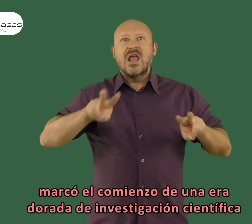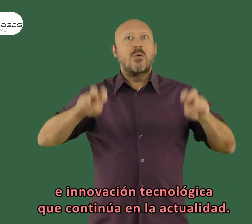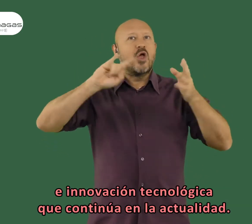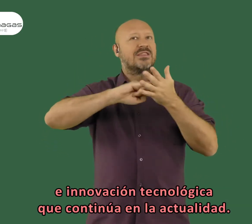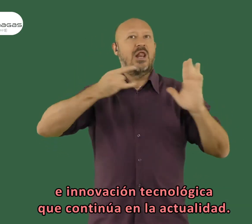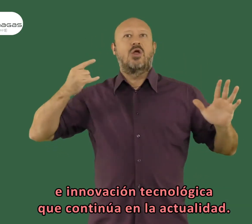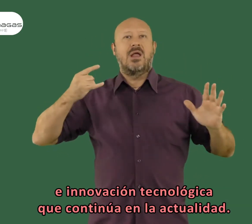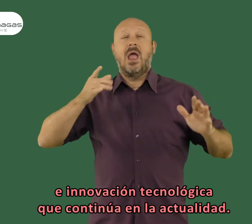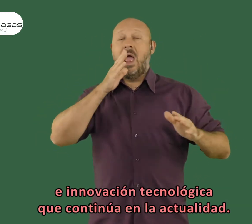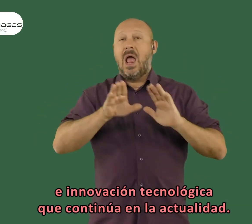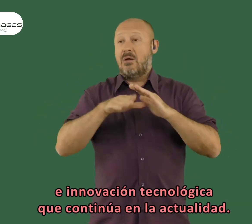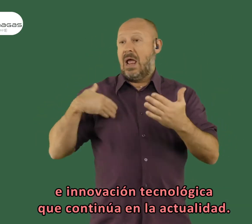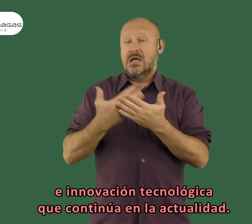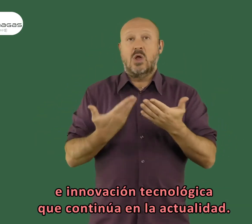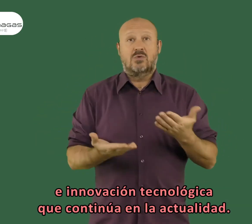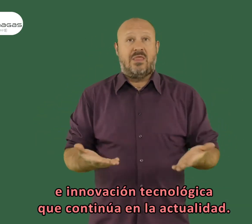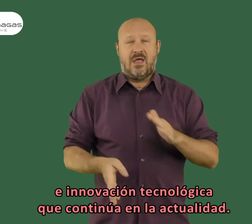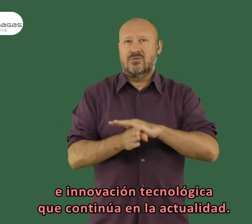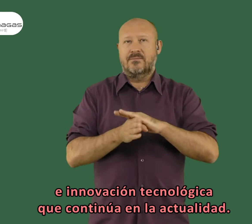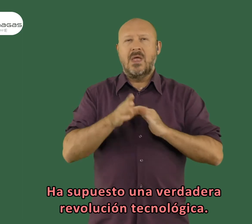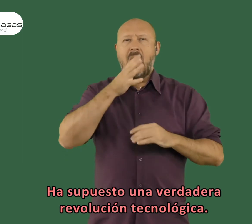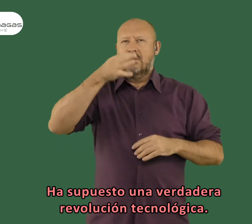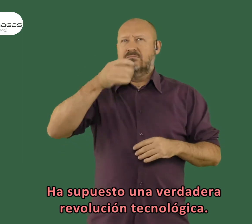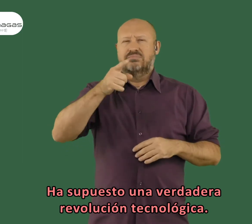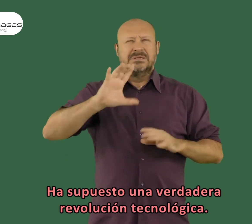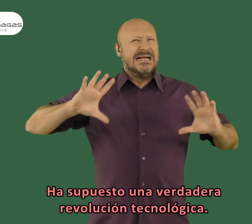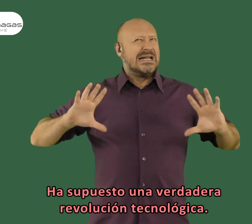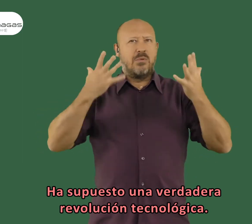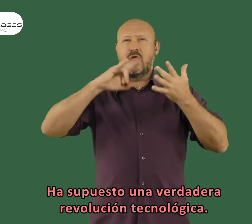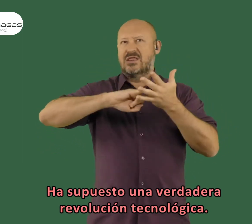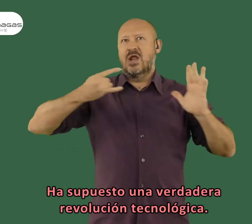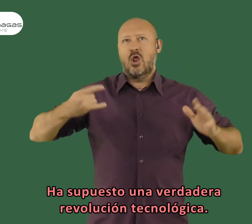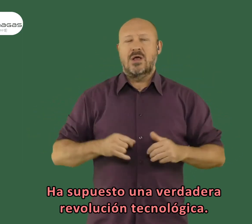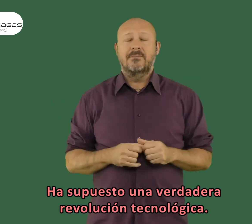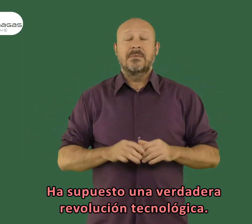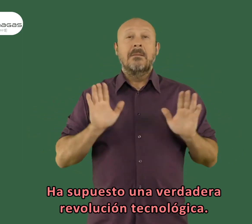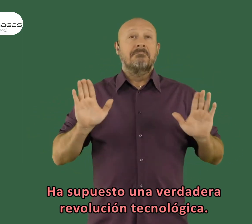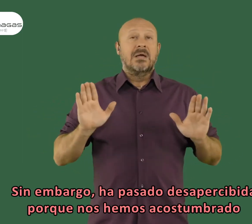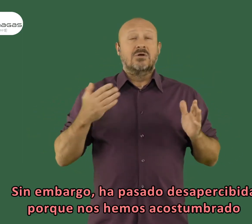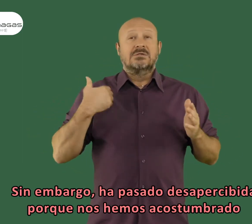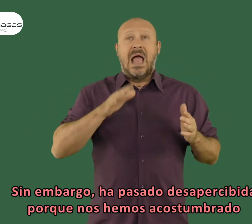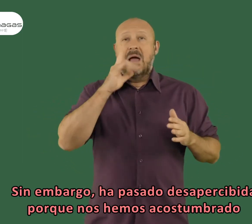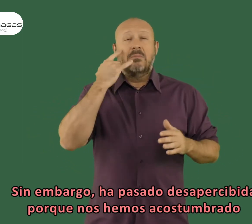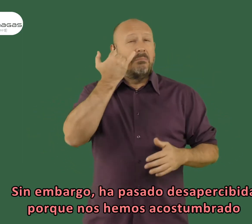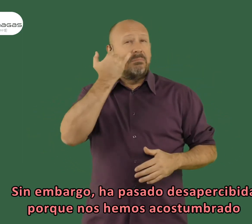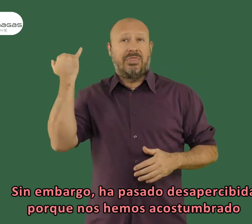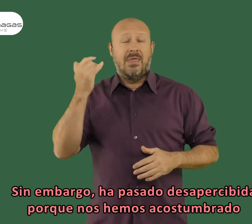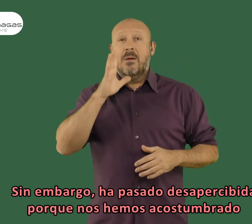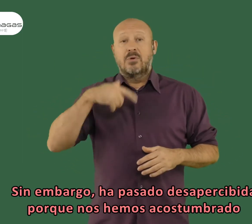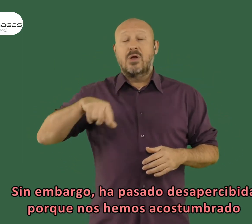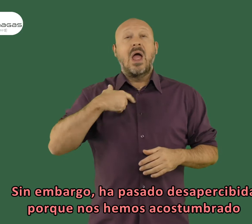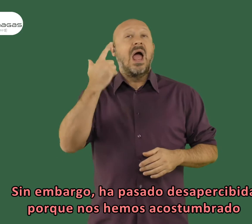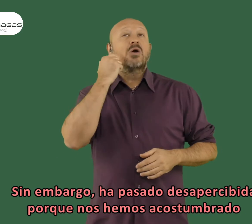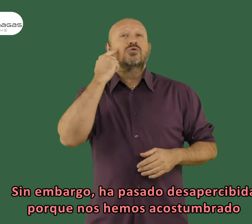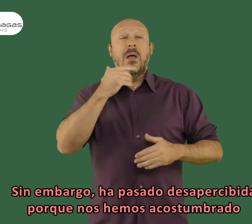científica e innovación tecnológica que continúa en la actualidad. Ha supuesto una verdadera revolución tecnológica. Sin embargo, ha pasado